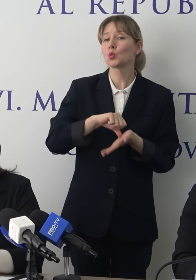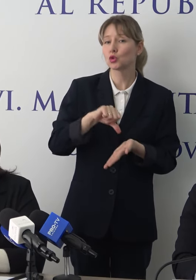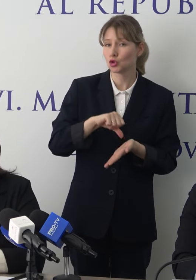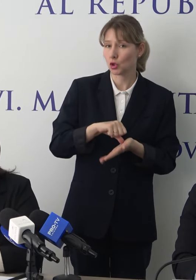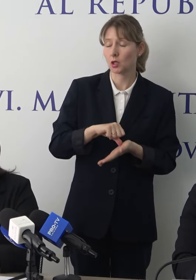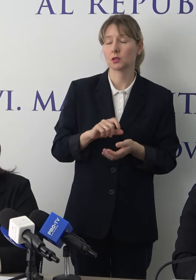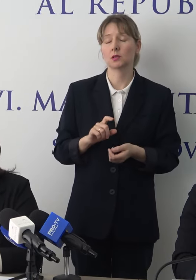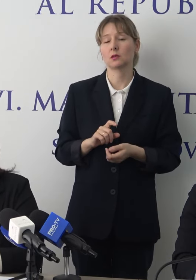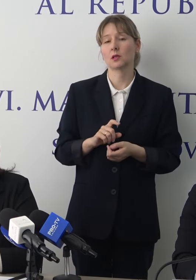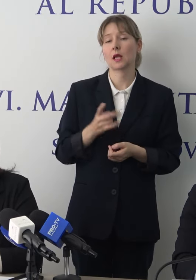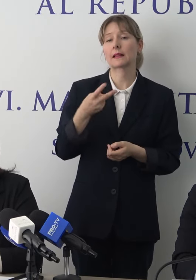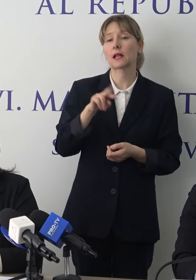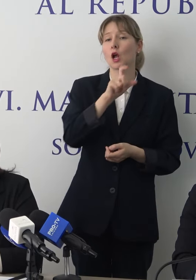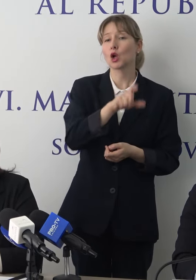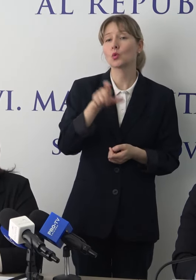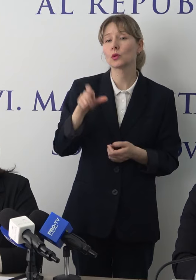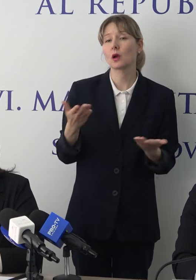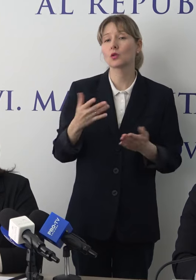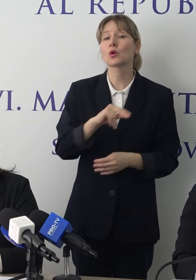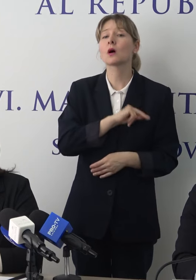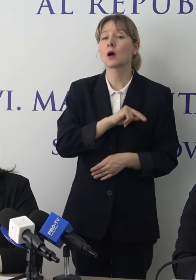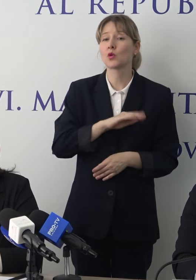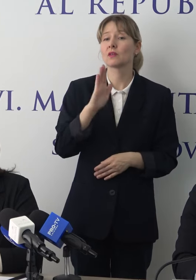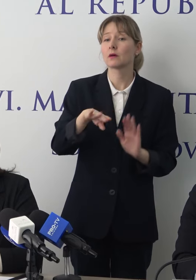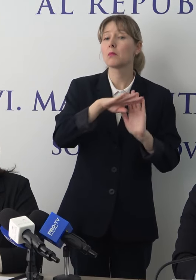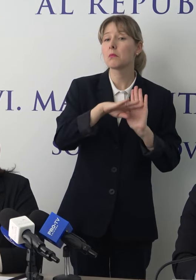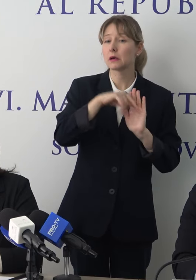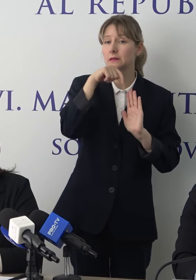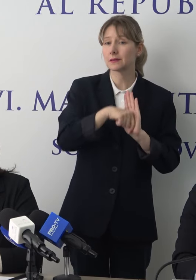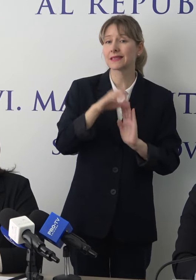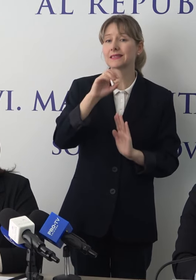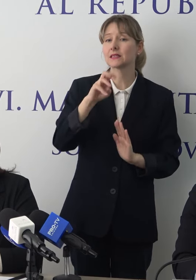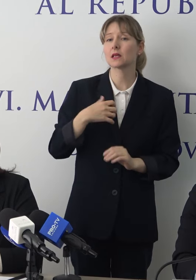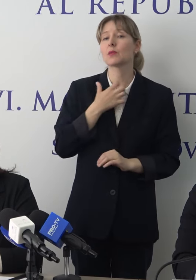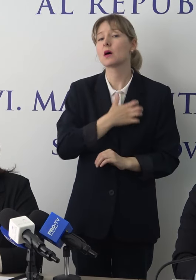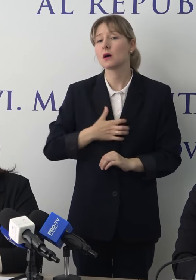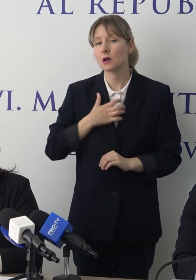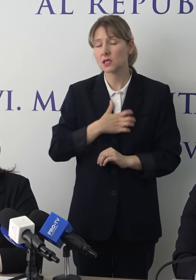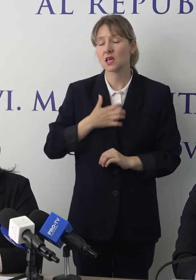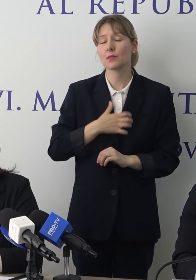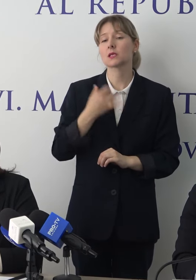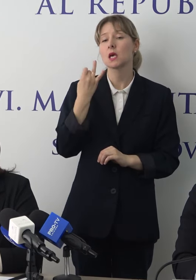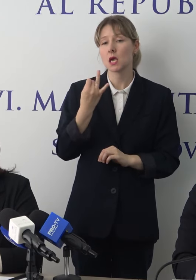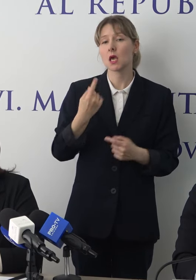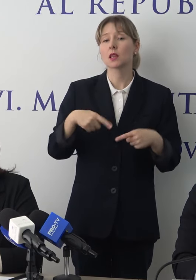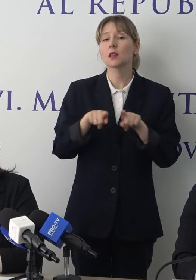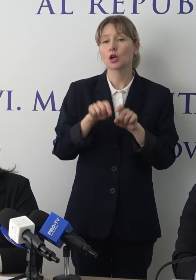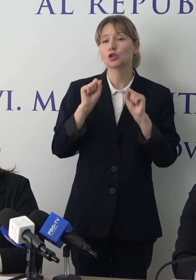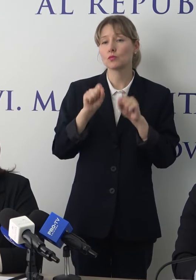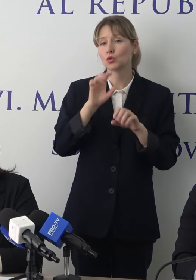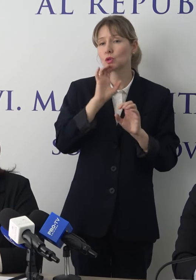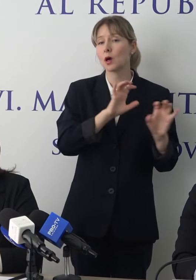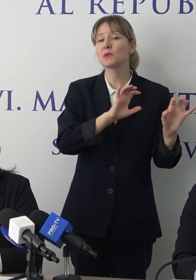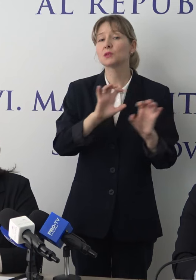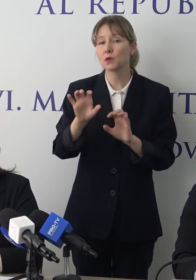important, anume persoanele care activează în sistem sunt cele care în cele din urmă și asigură acea